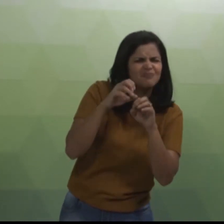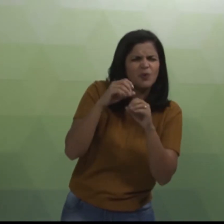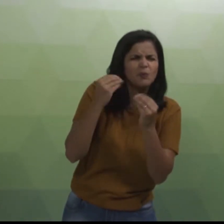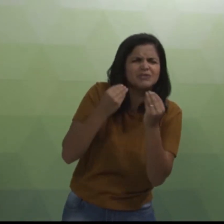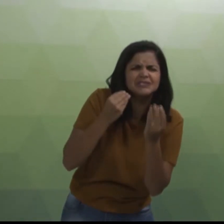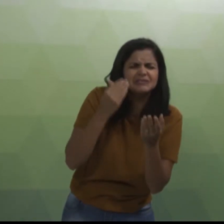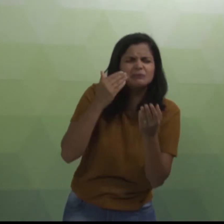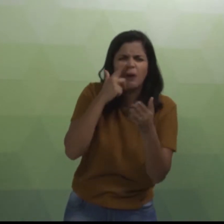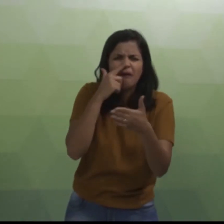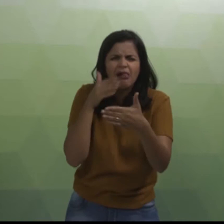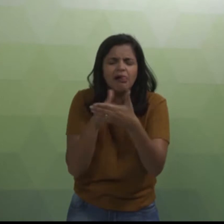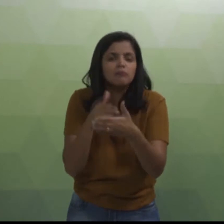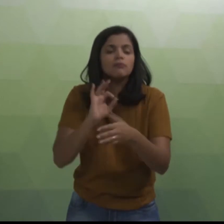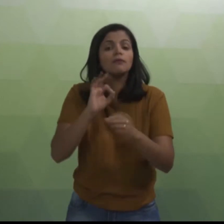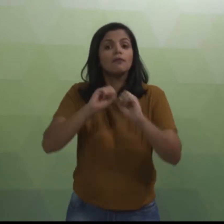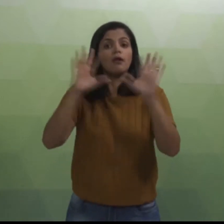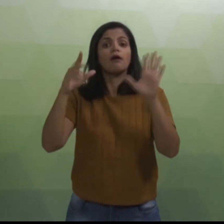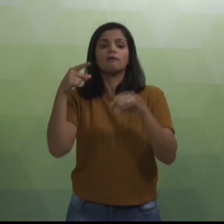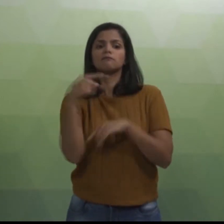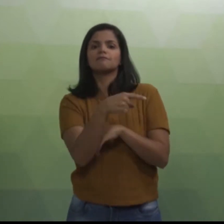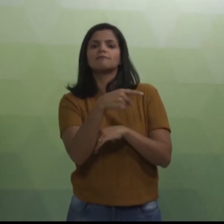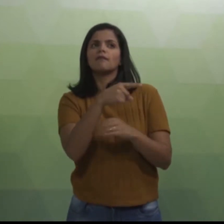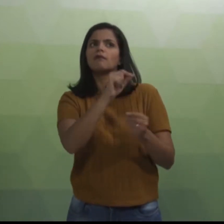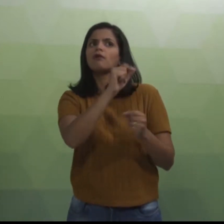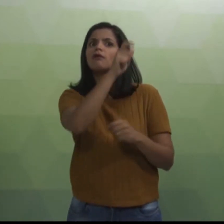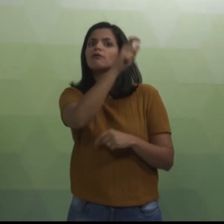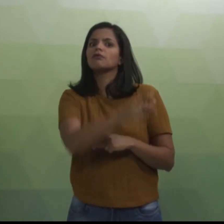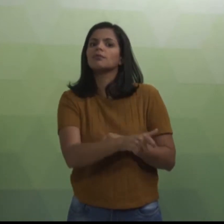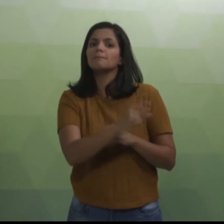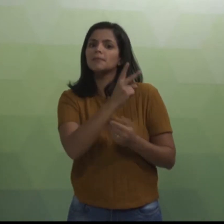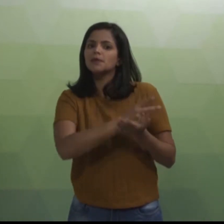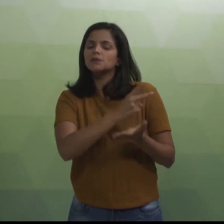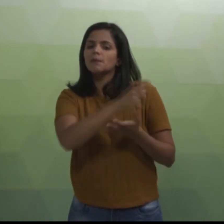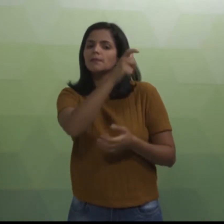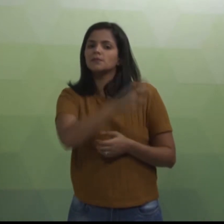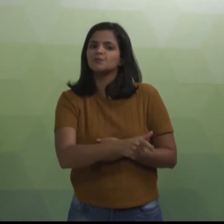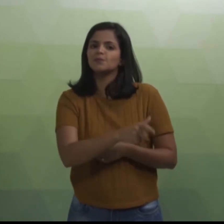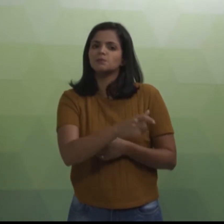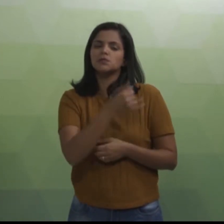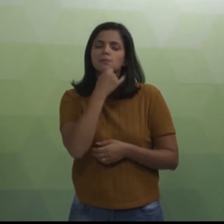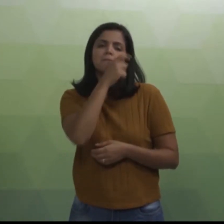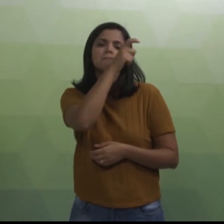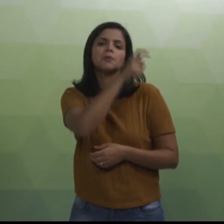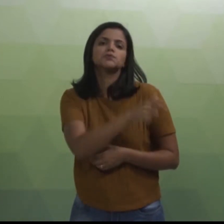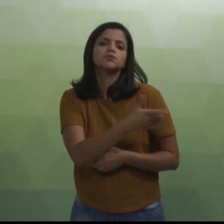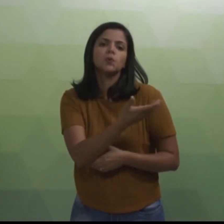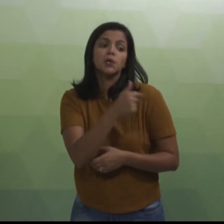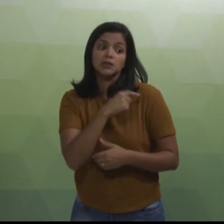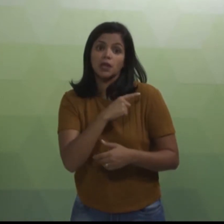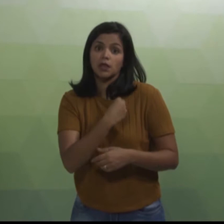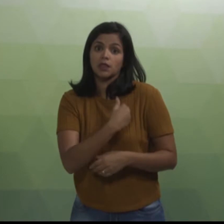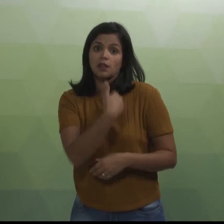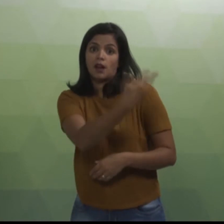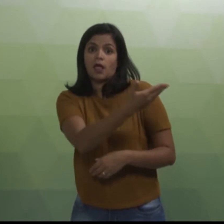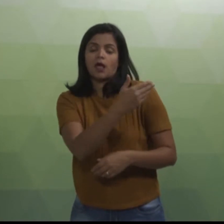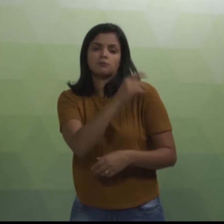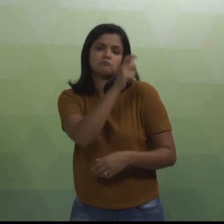Então, a informação ela fica clara, porque há o posicionamento da pessoa ali. Perceba que está